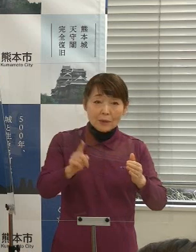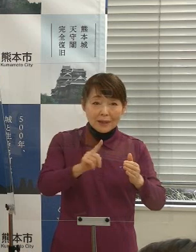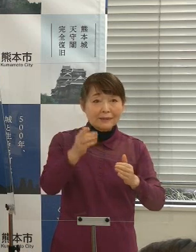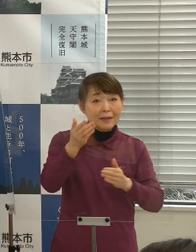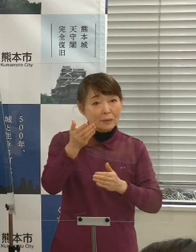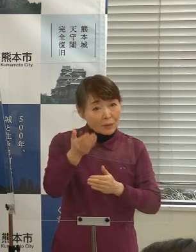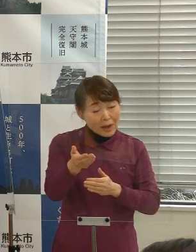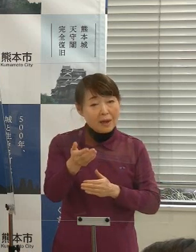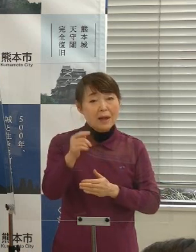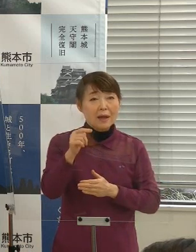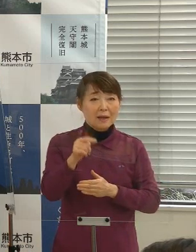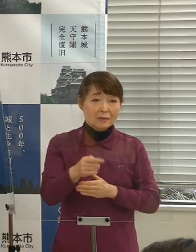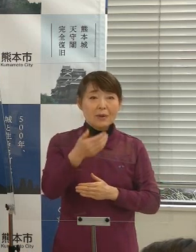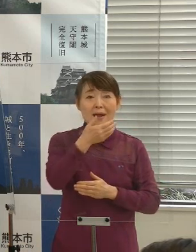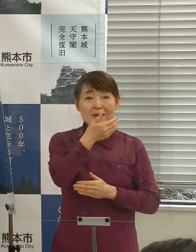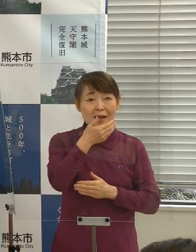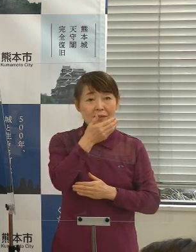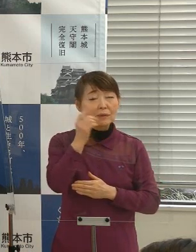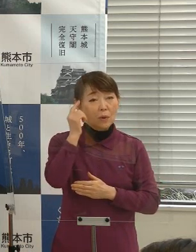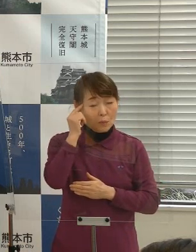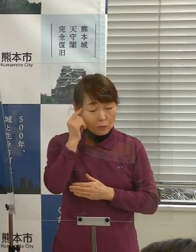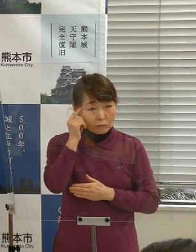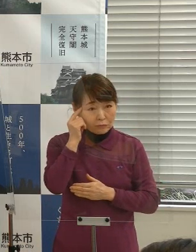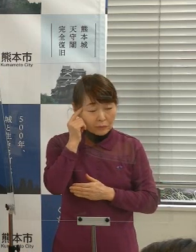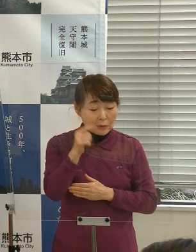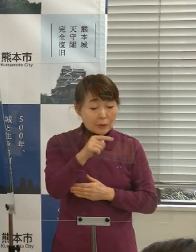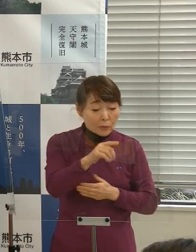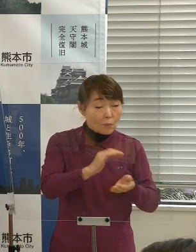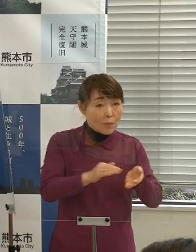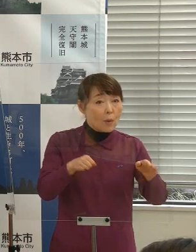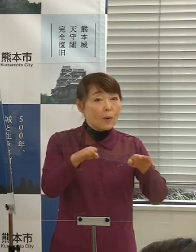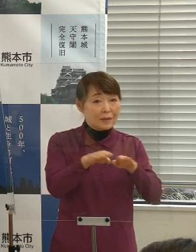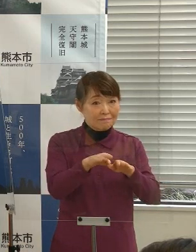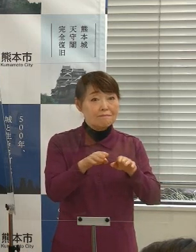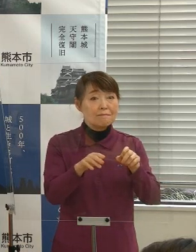思っています。で慈恵病院の方もですね、非常に